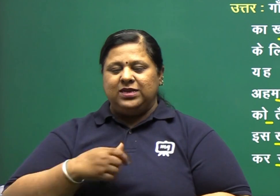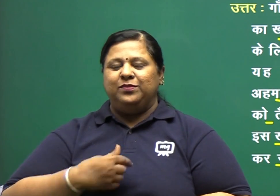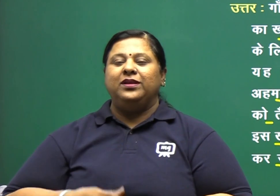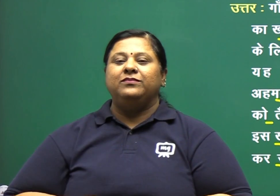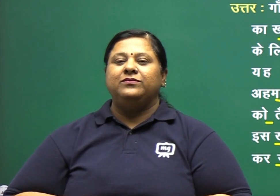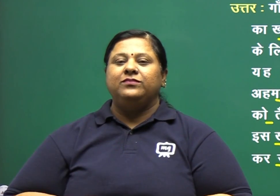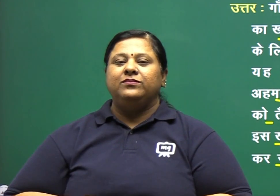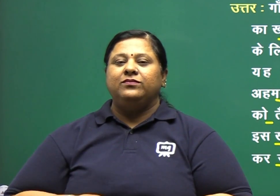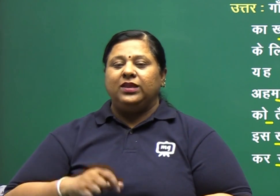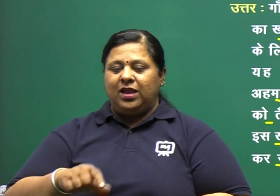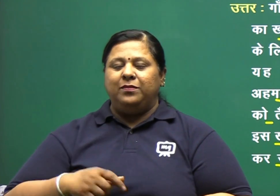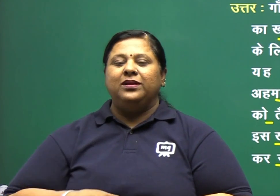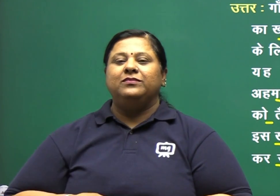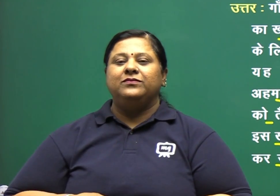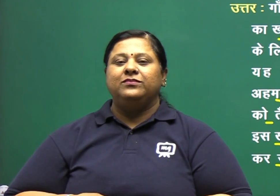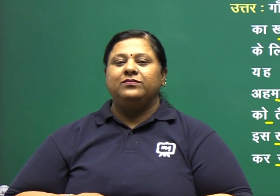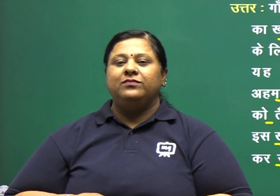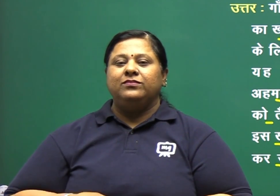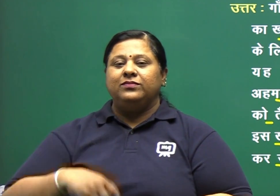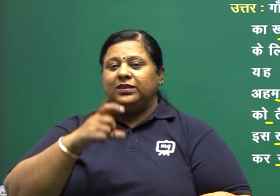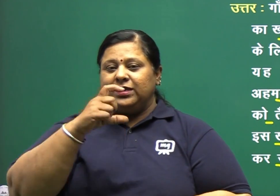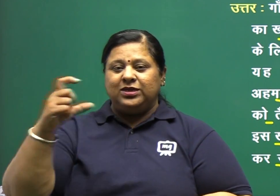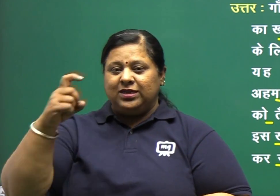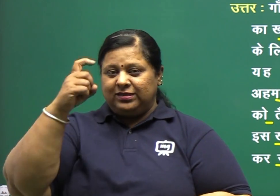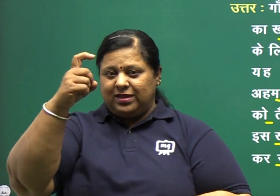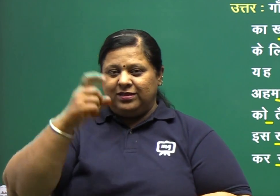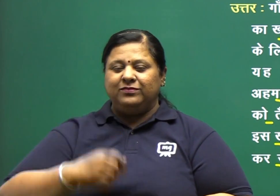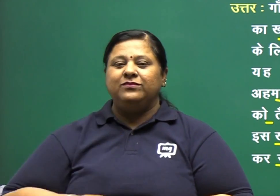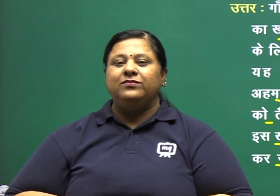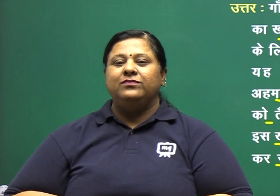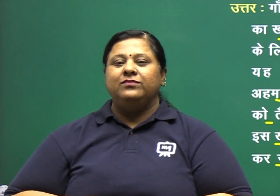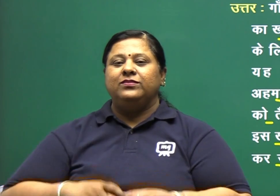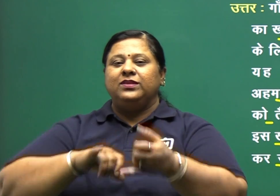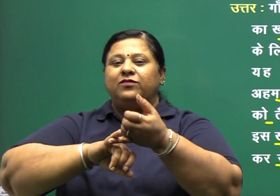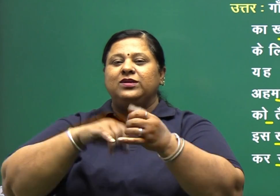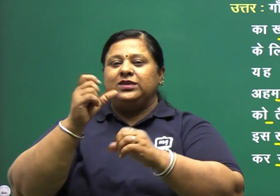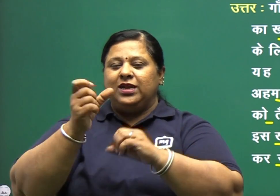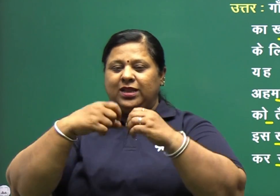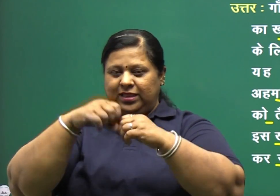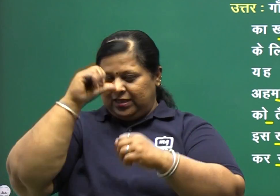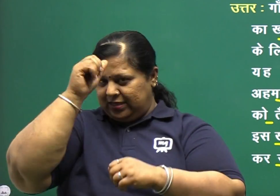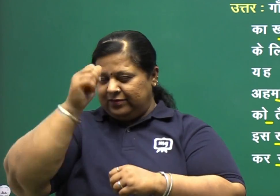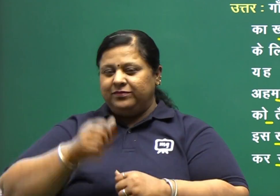हमने यहाँ पर कक्षा 7 विषय हिंदी